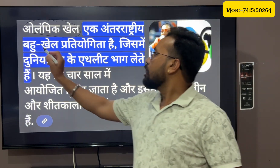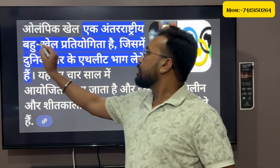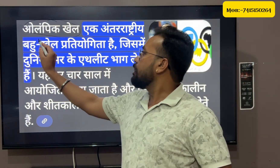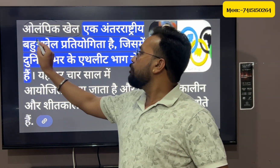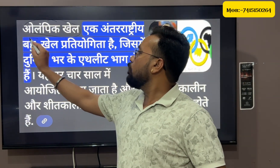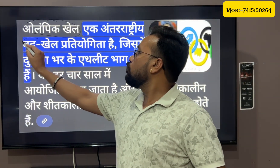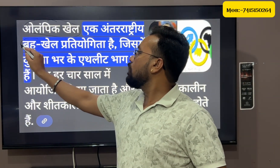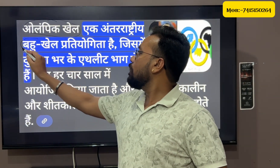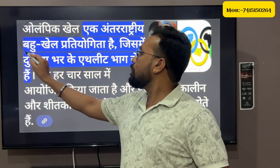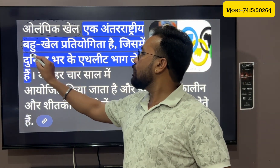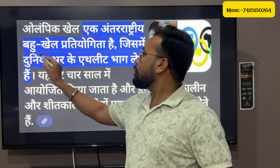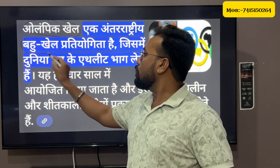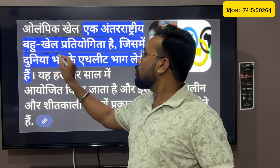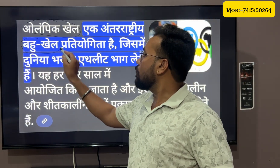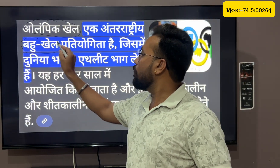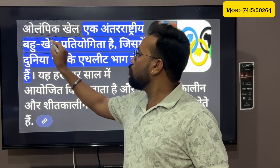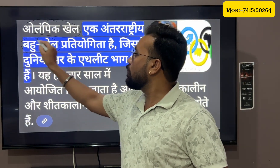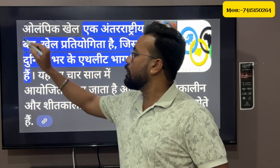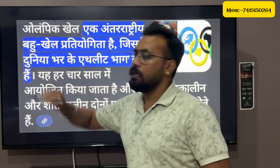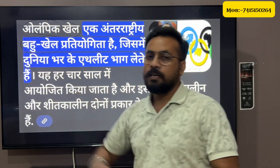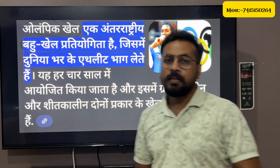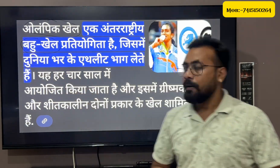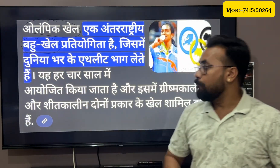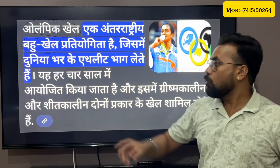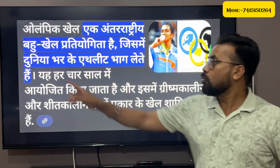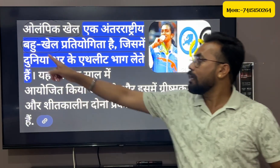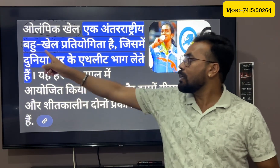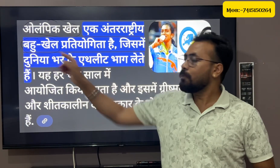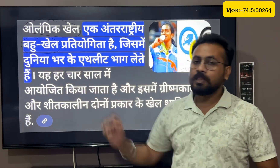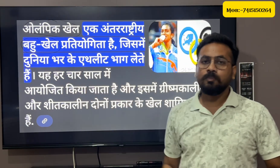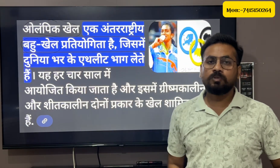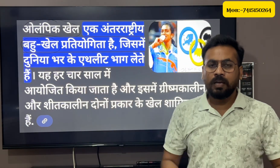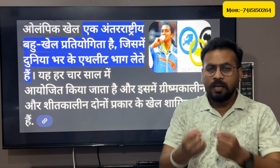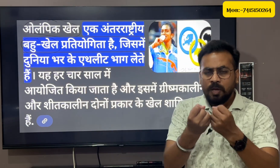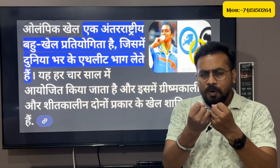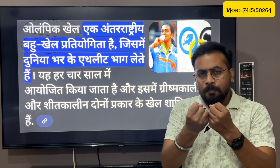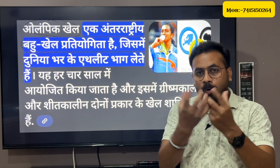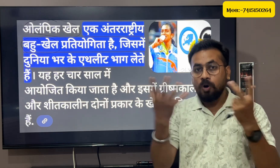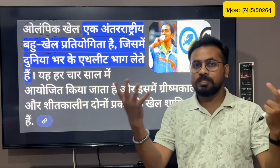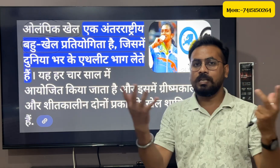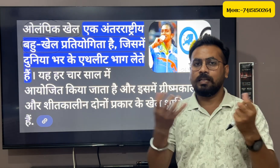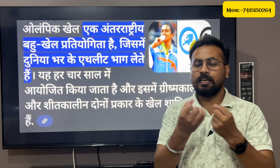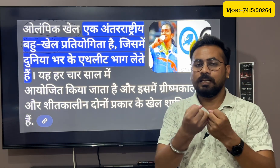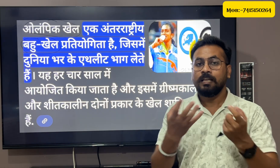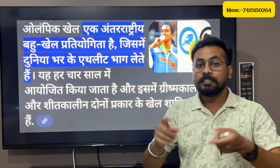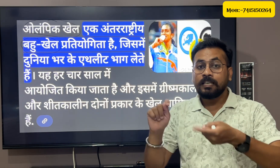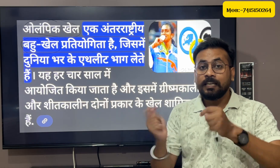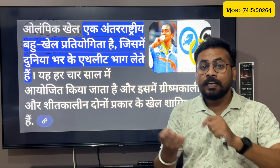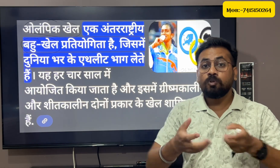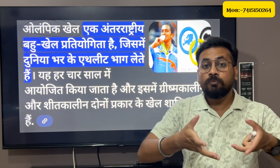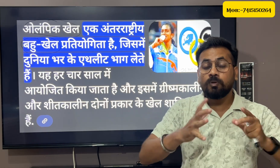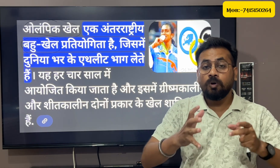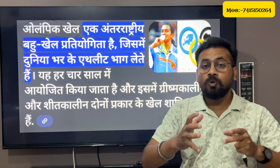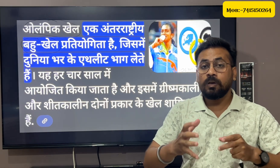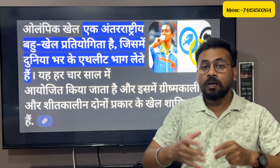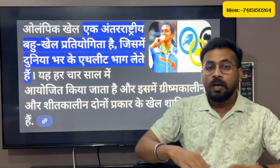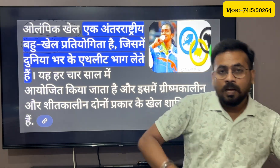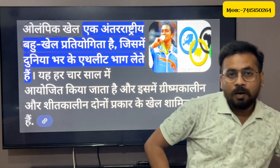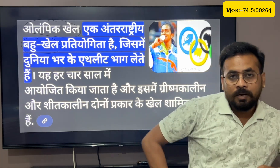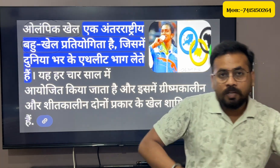ये बहु का मतलब क्या होता है, बहु खेल। बहु खेल का मतलब होता है बहुत सारे खेल, जैसे क्रिकेट हो गया, फुटबॉल हो गया, कबड्डी हो